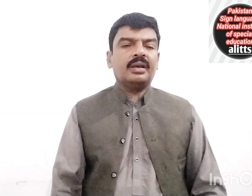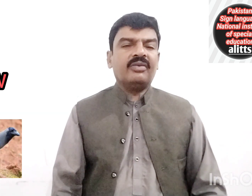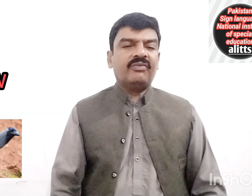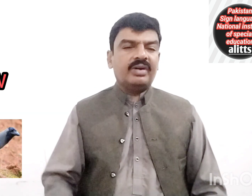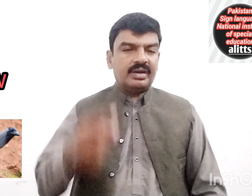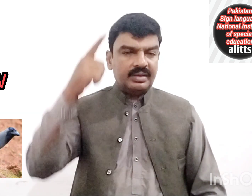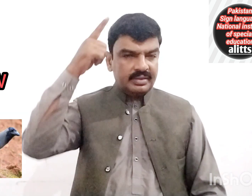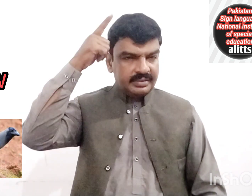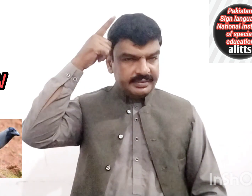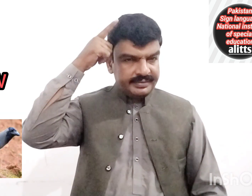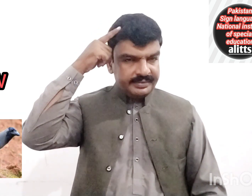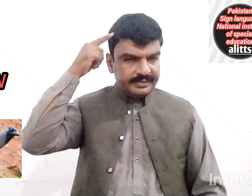कौवा,